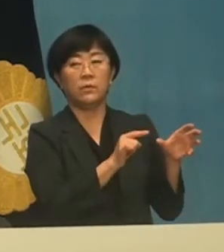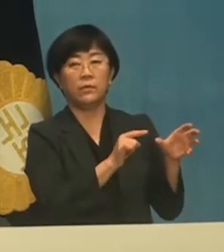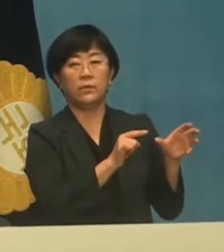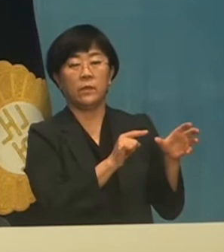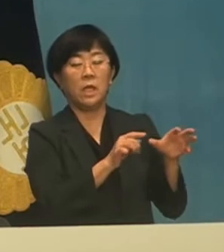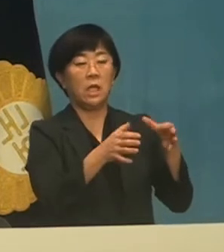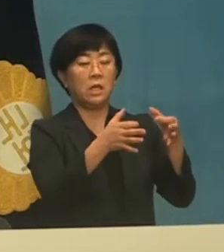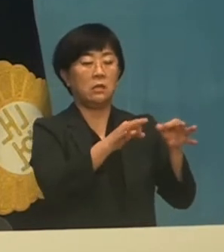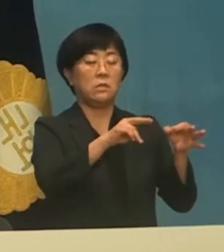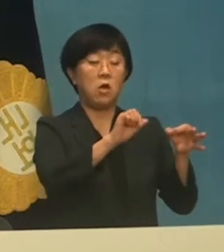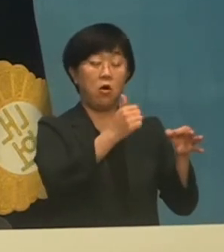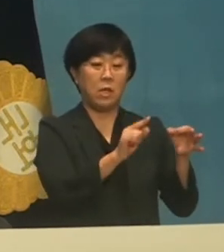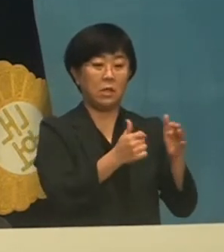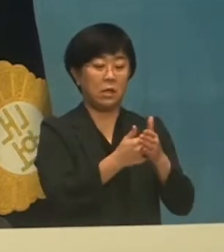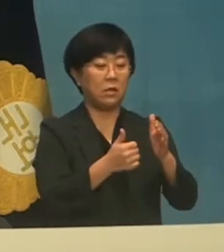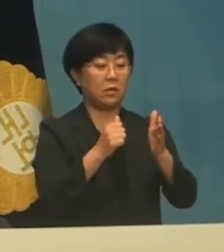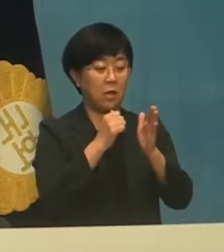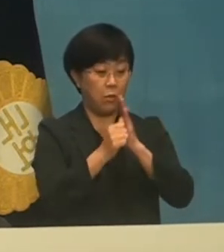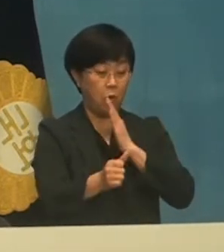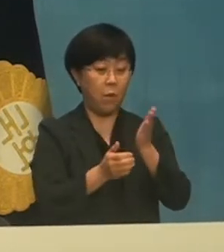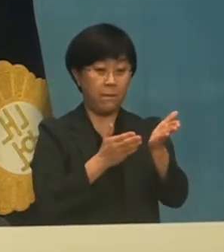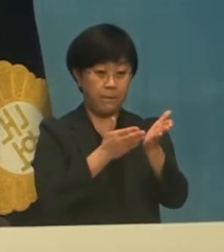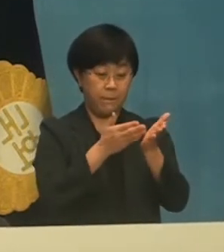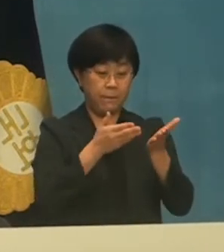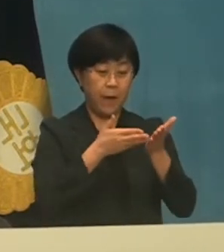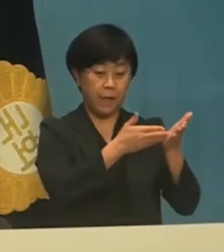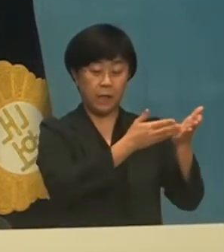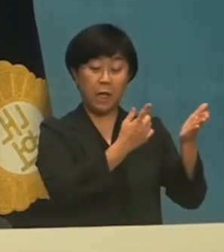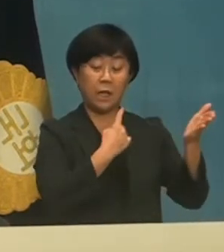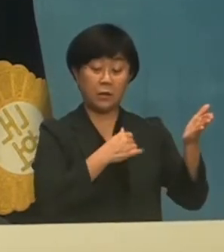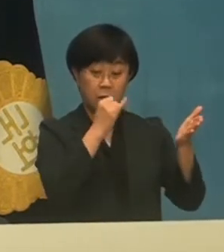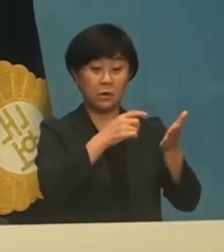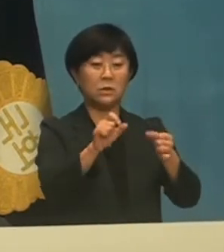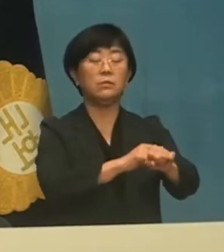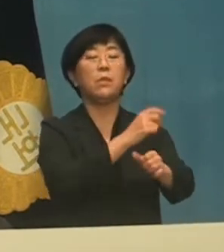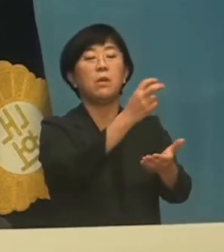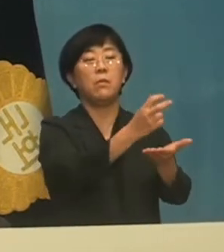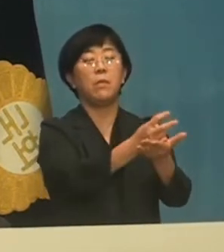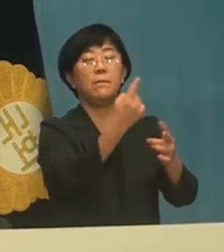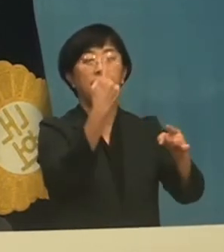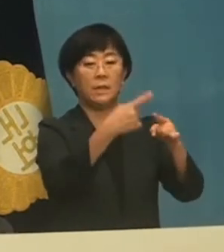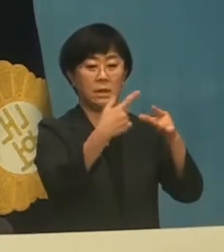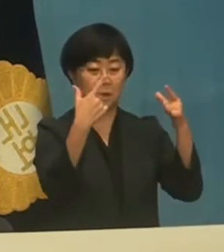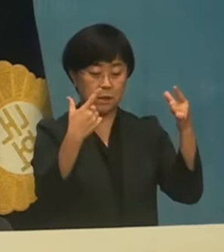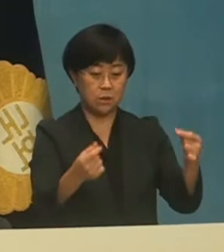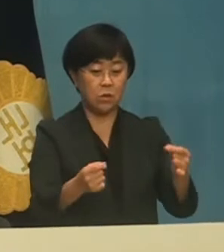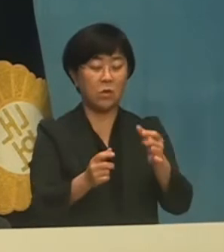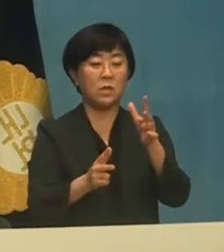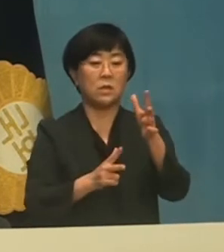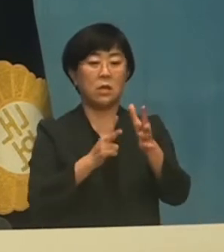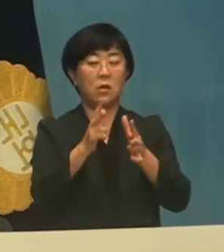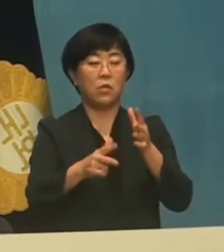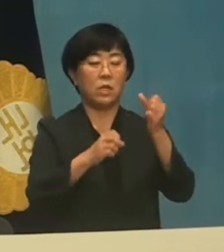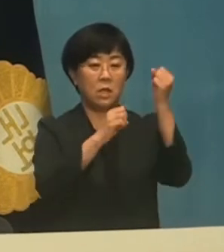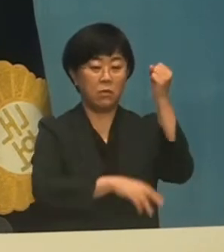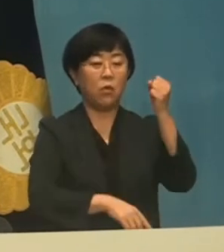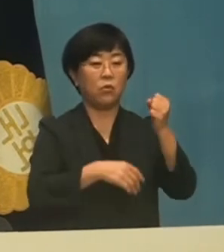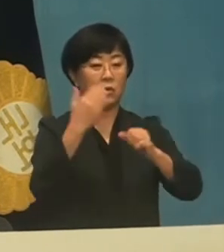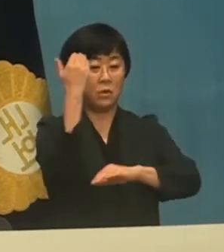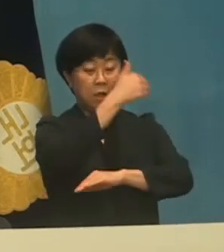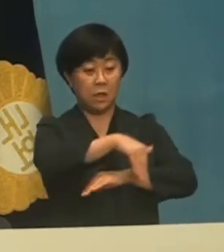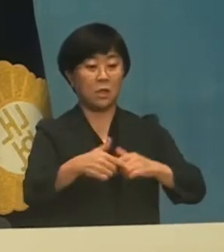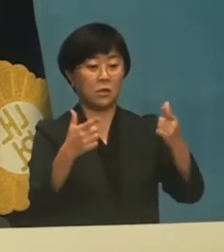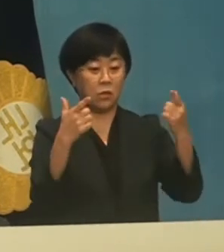더불어민주당 김성환 의원이 대표 발의한 고준위 방사성 폐기물 관리에 관한 특별법 역시 산업부의 관리 기본계획과